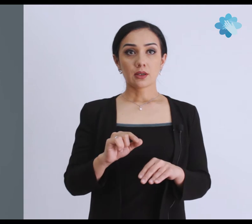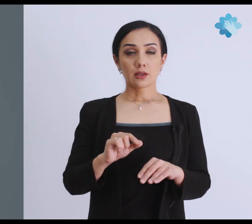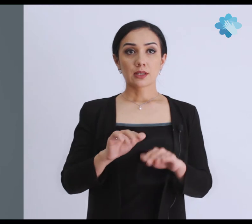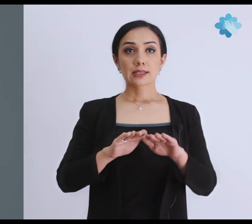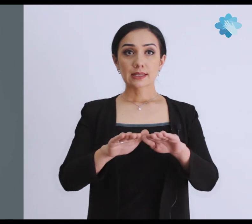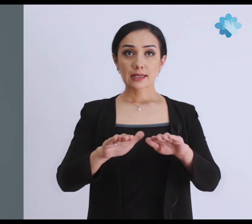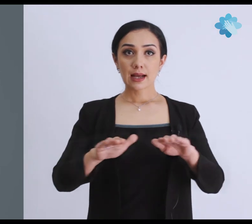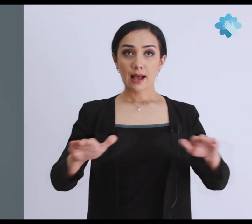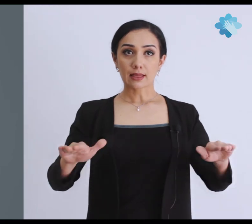скалка